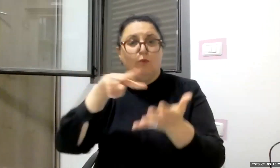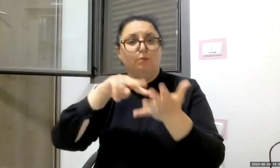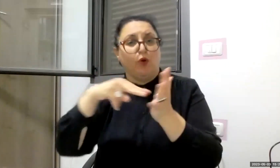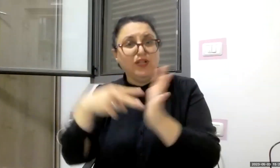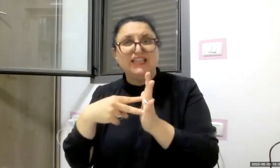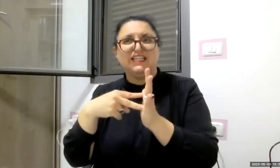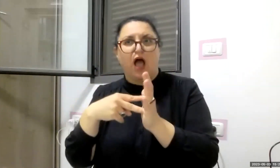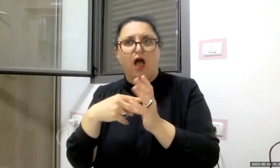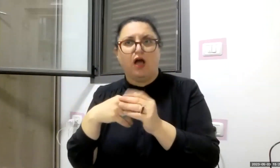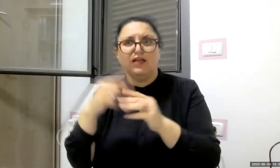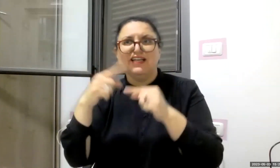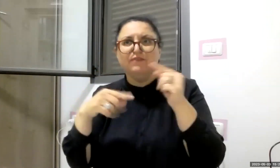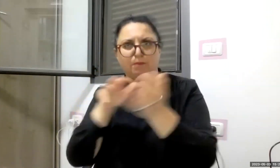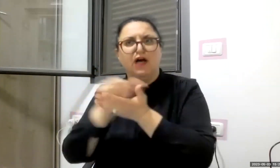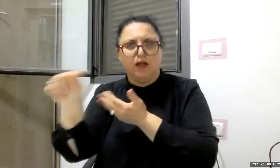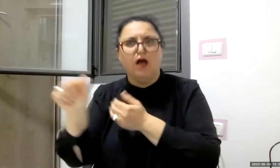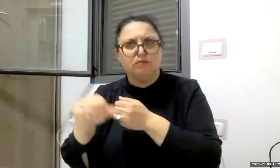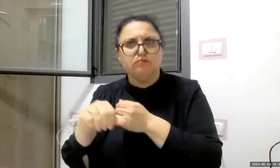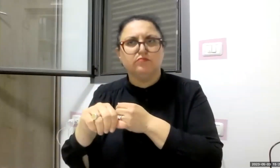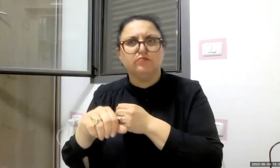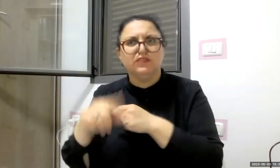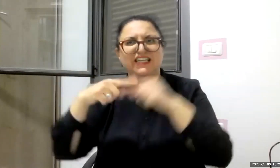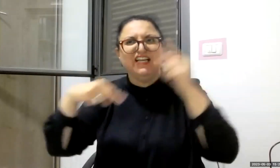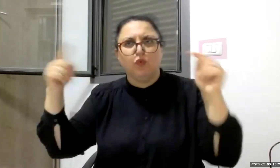מחיקה של נגוון.